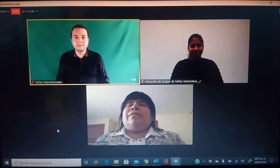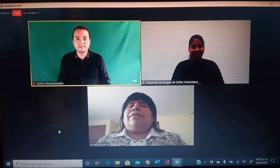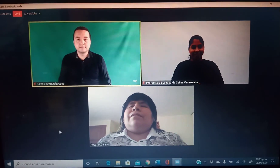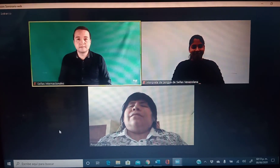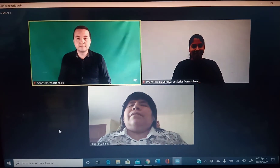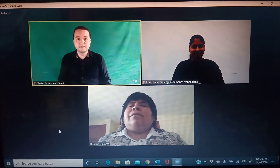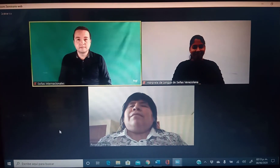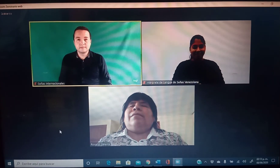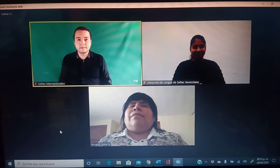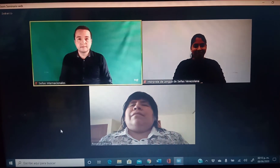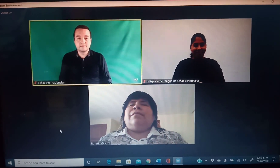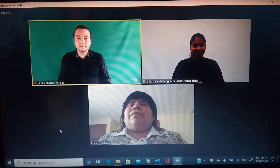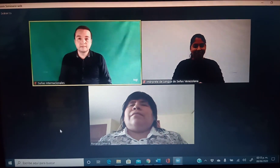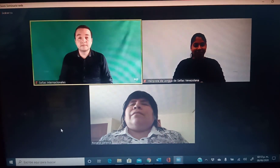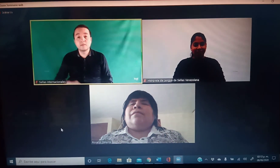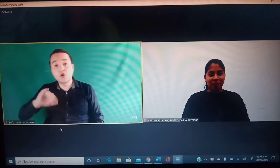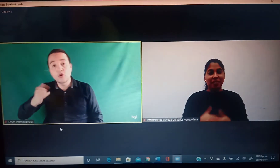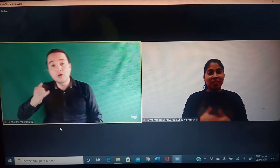Muchas gracias, señor Rosario.